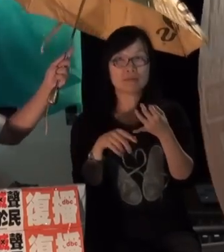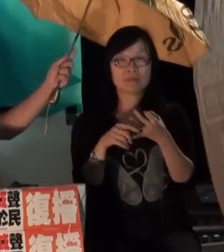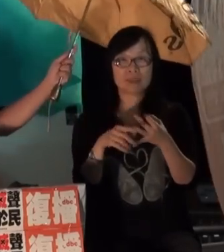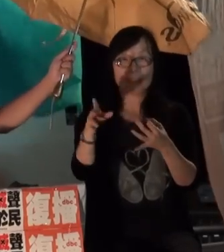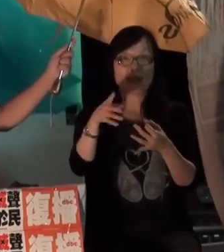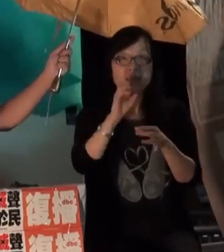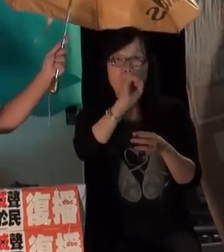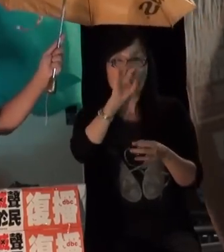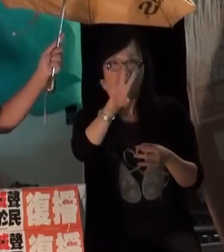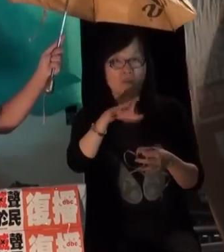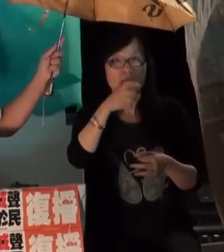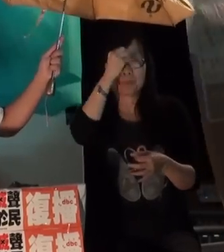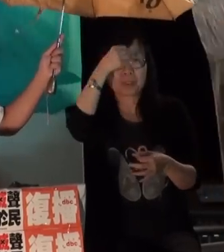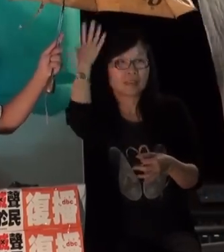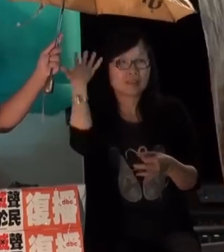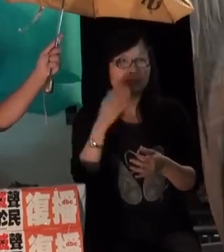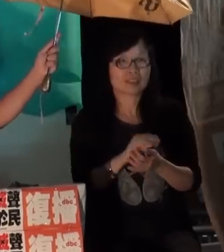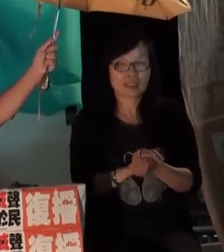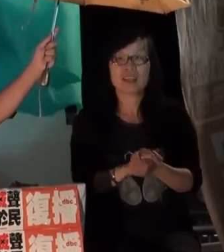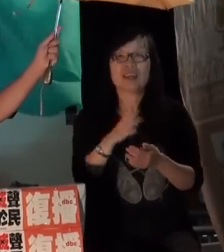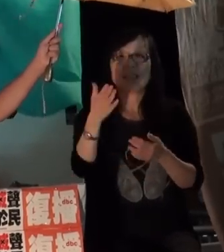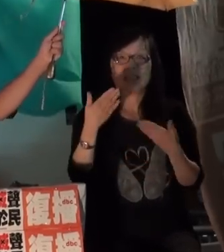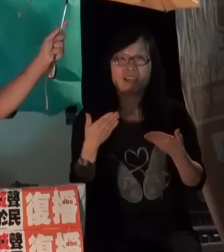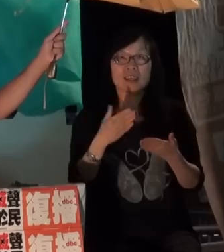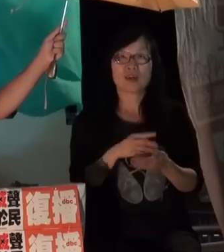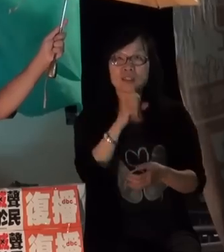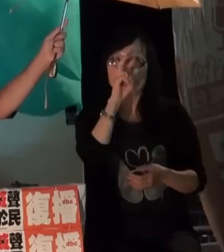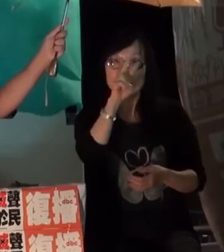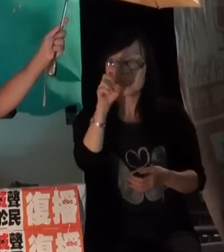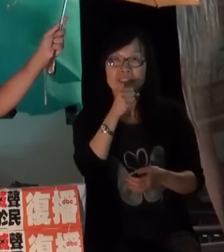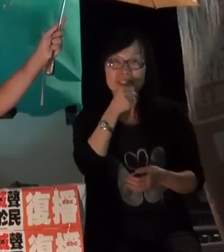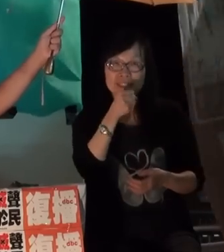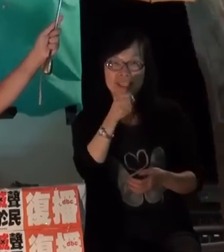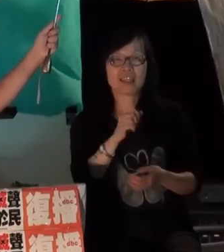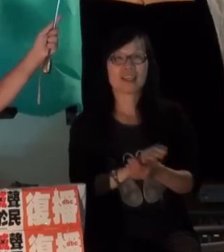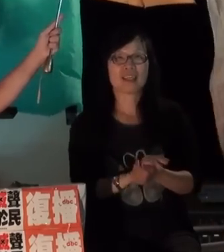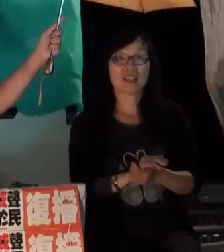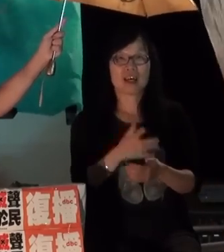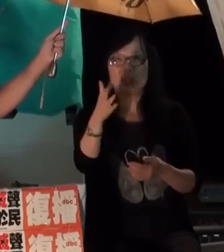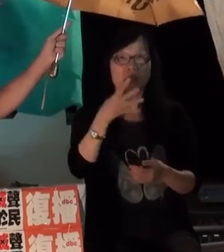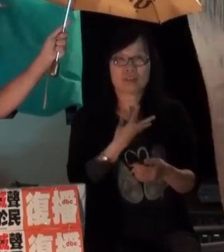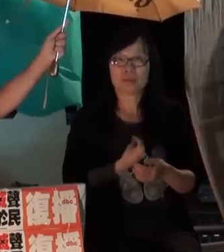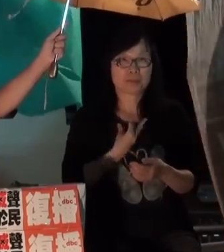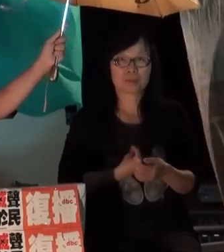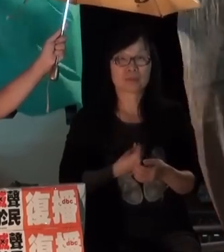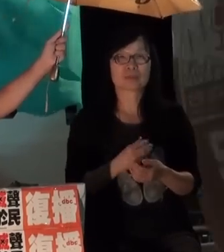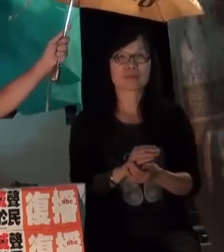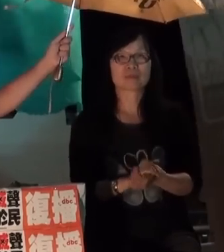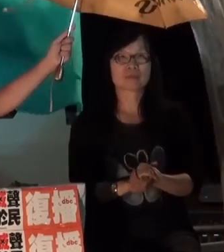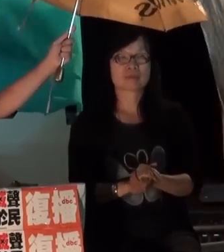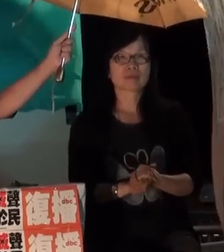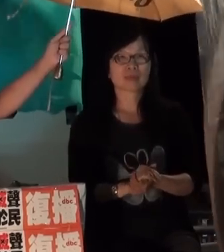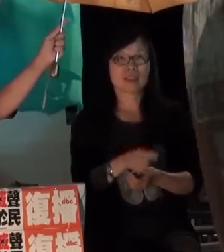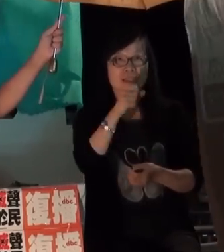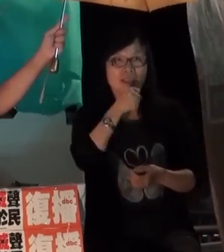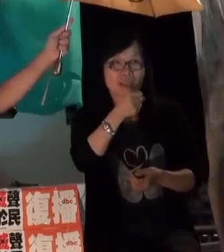咗佢啊！ 大叔通緝令啦，應該。 咁我嗰日見到個記者佢就講，佢話咧而家真係慘啊，要追那星。咁